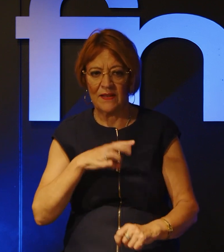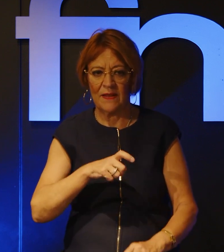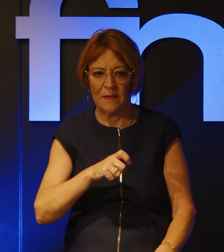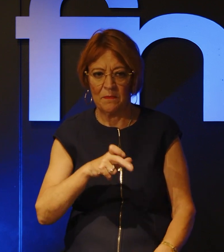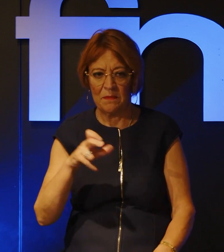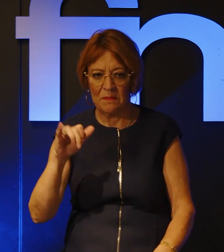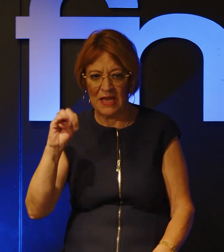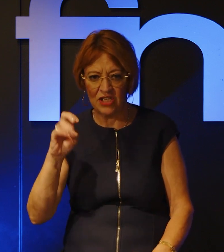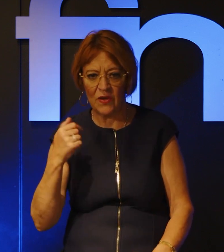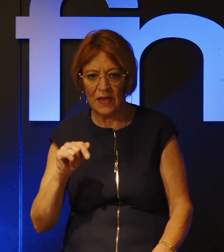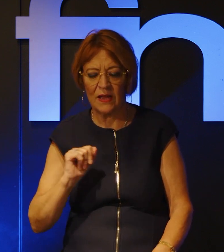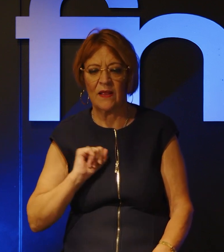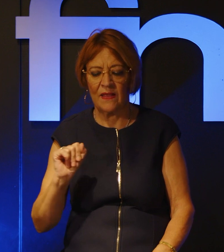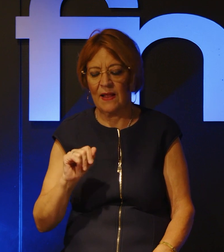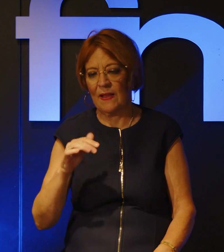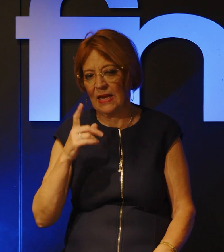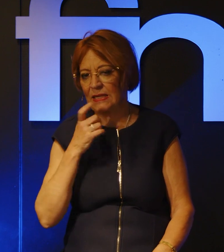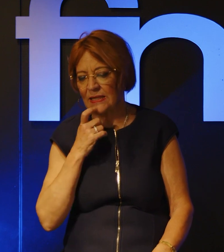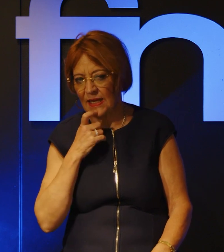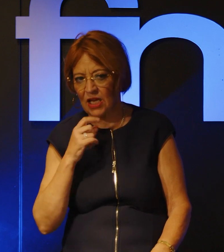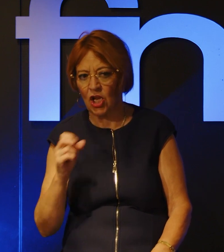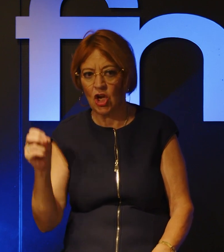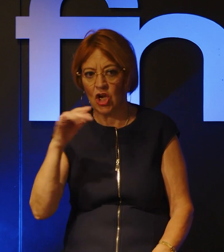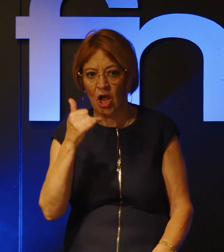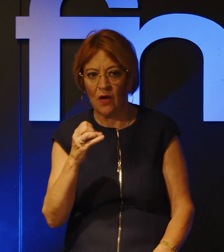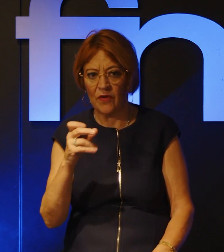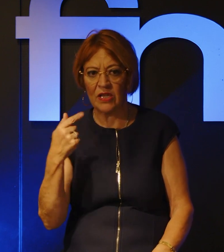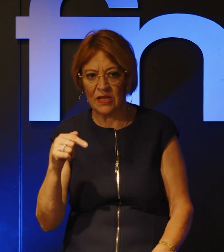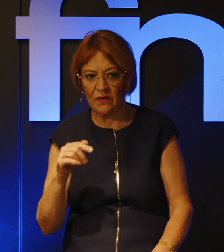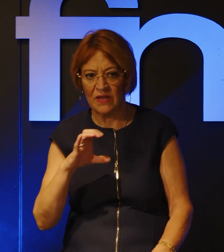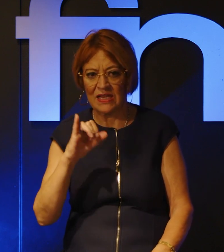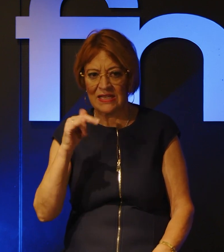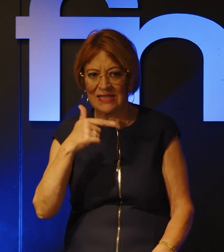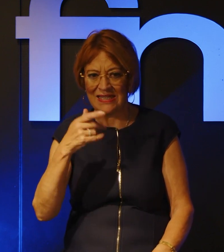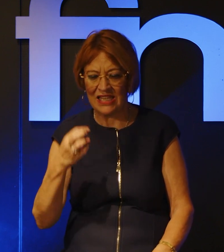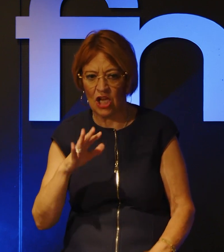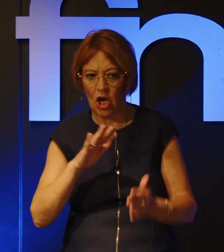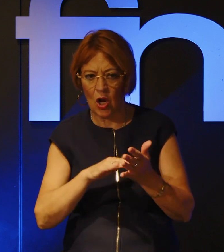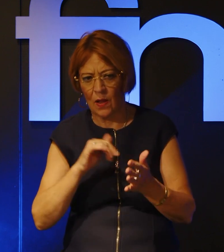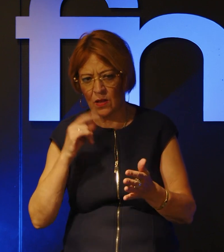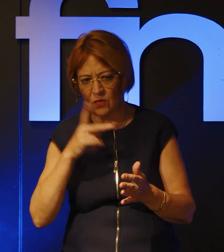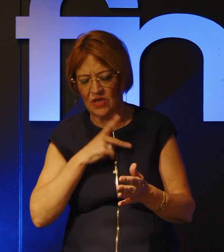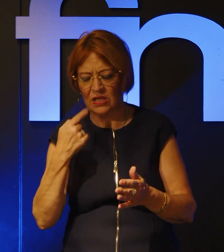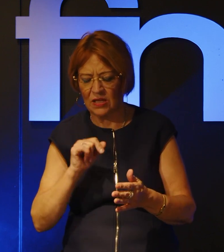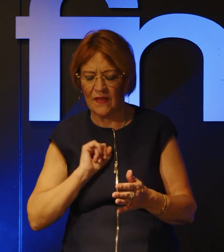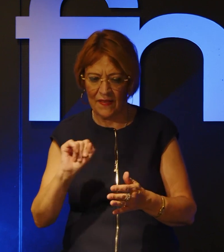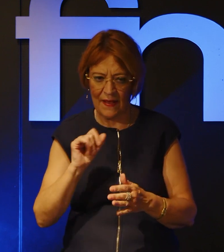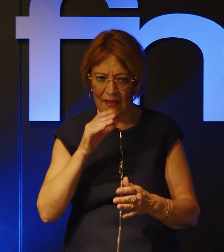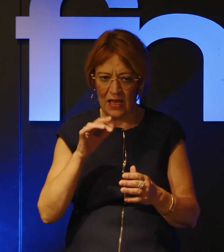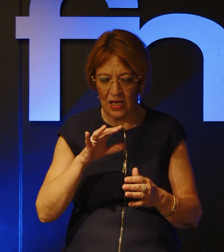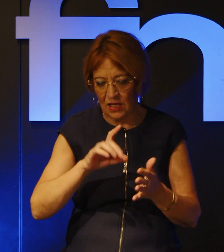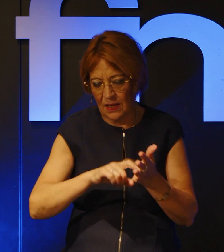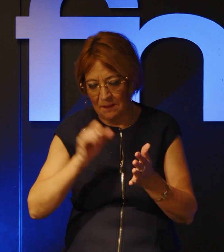wisconsin Universidade de Manchester em Nova York esteve no City College New York e no eckerman institute for the family